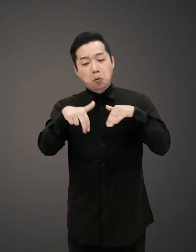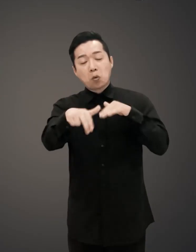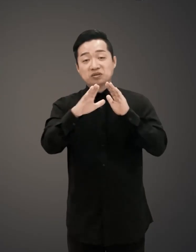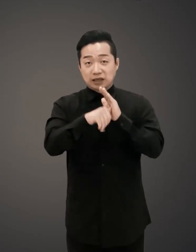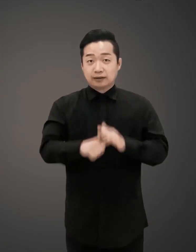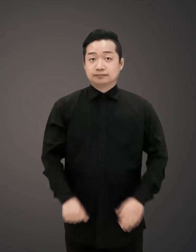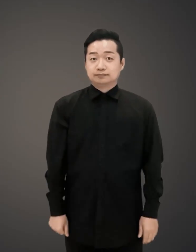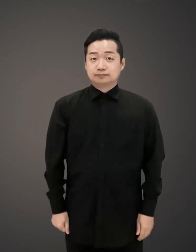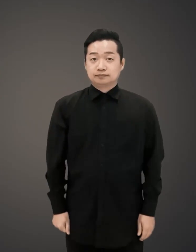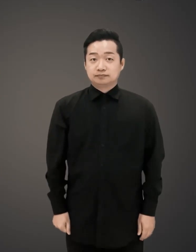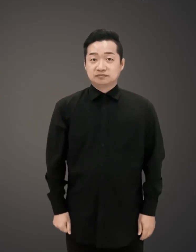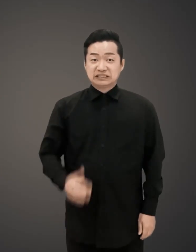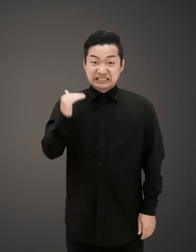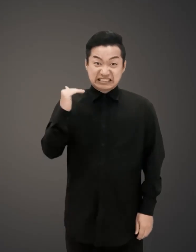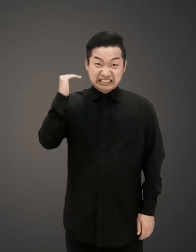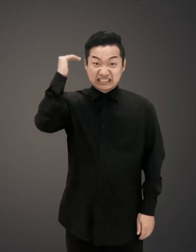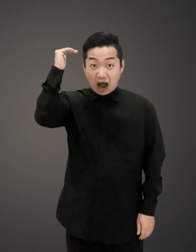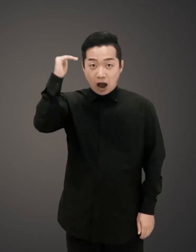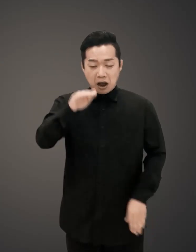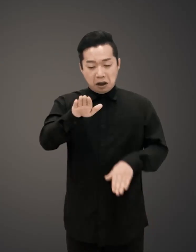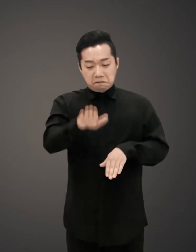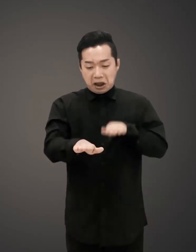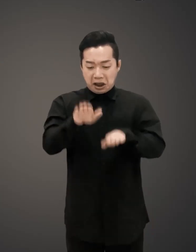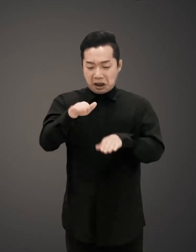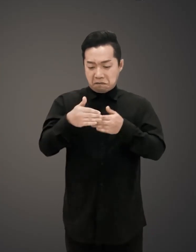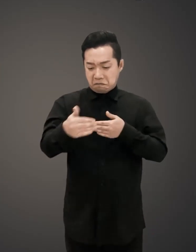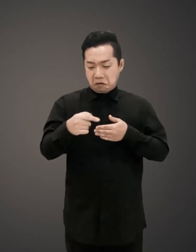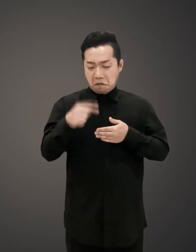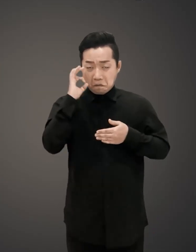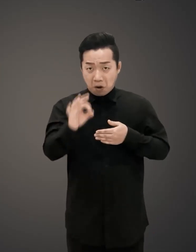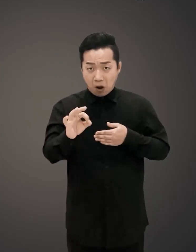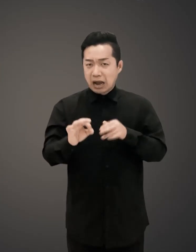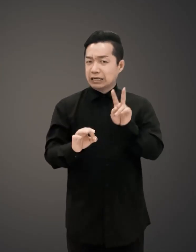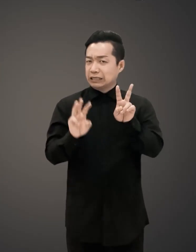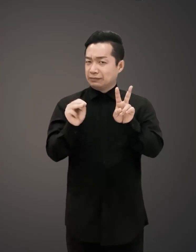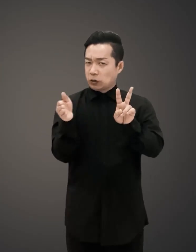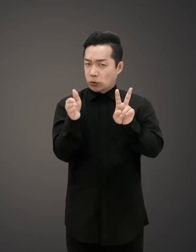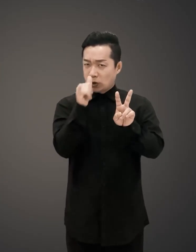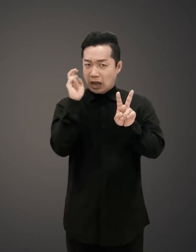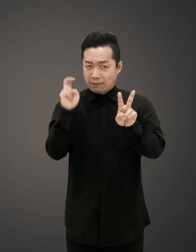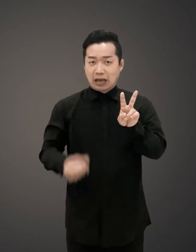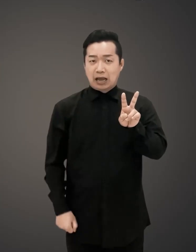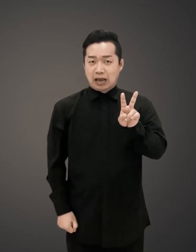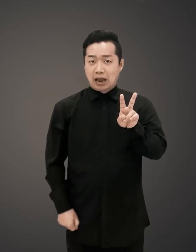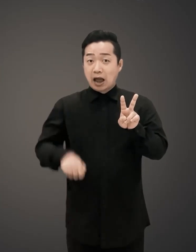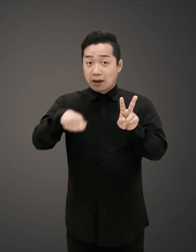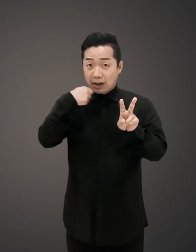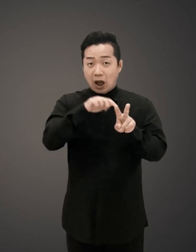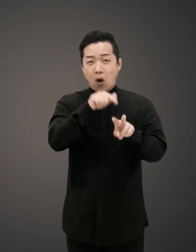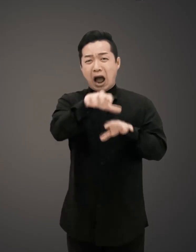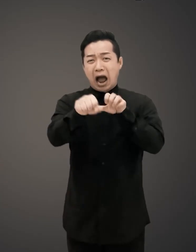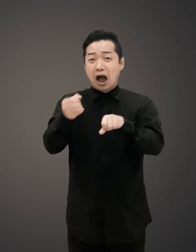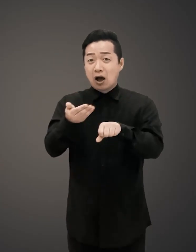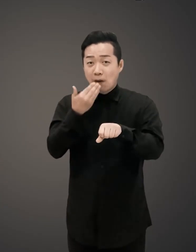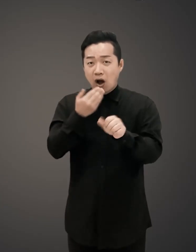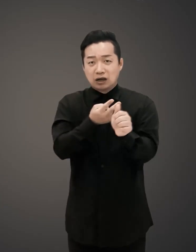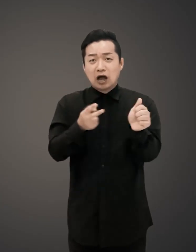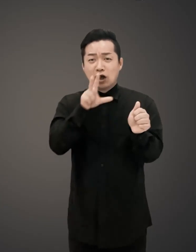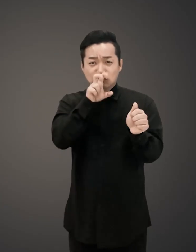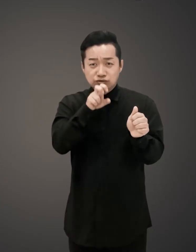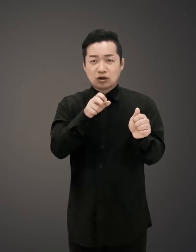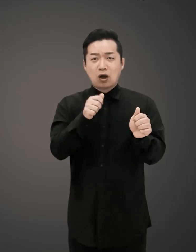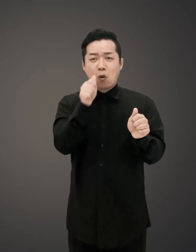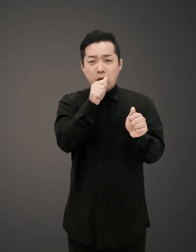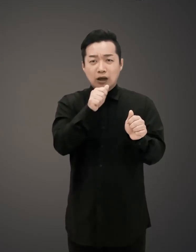지나는 것이었다. 키는 발자국으로 미루어 봤을 때 2미터 좀 안 되고, 식사는 손에 잡히는 대로